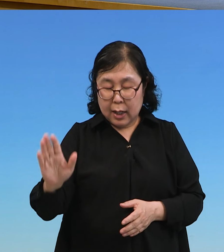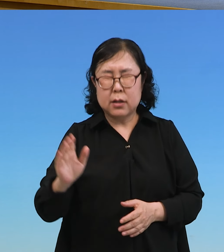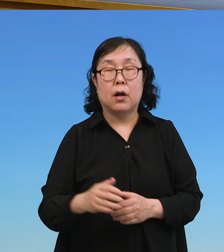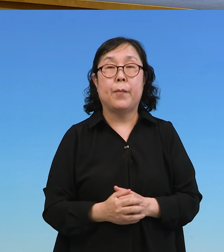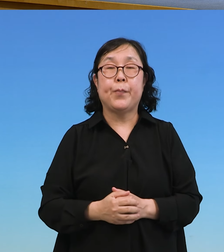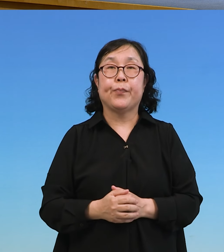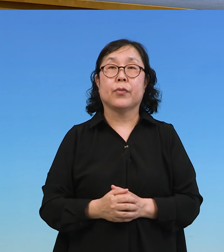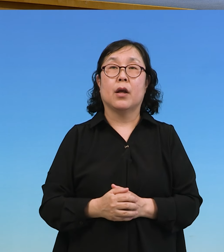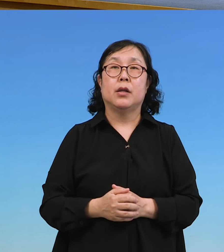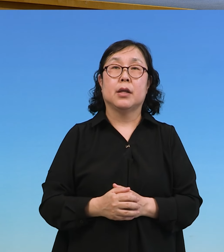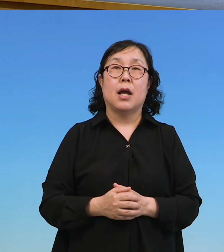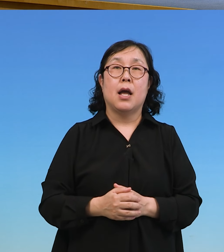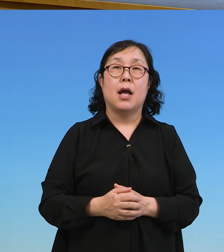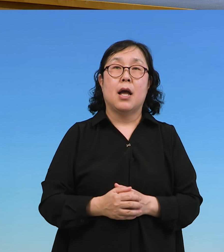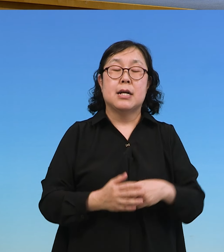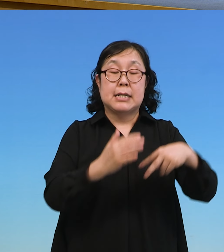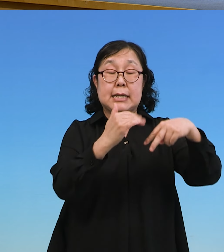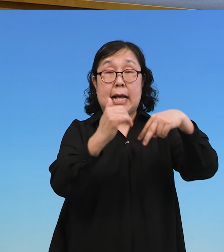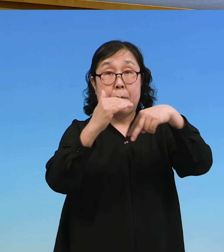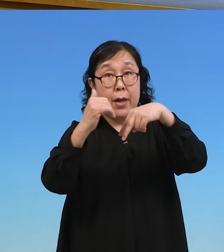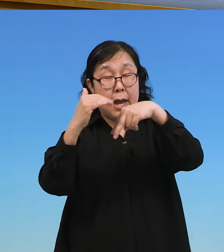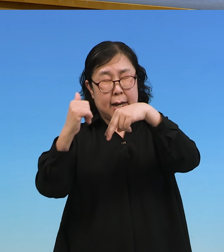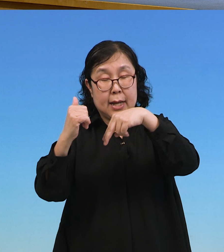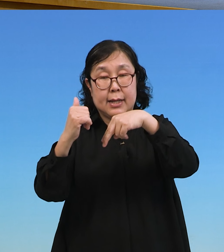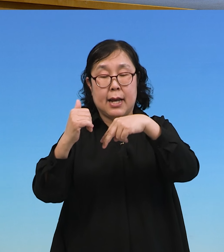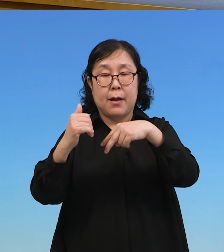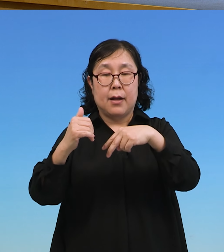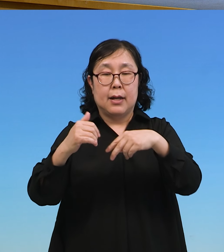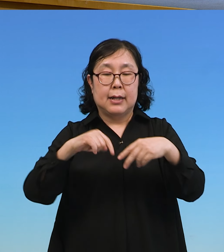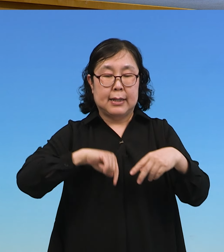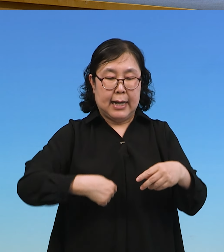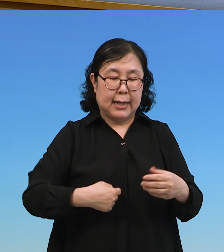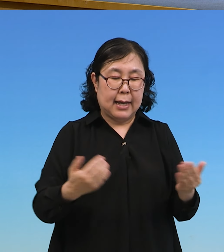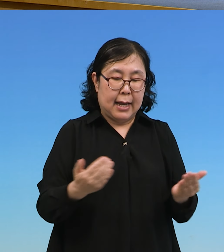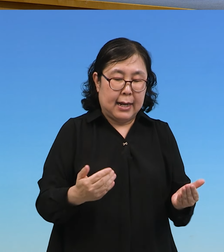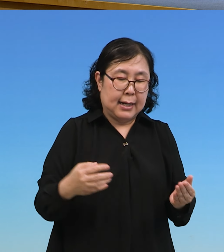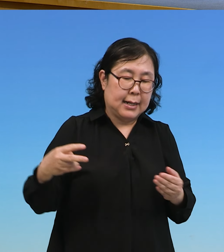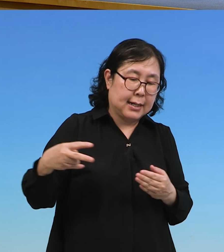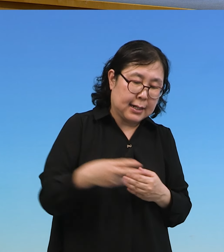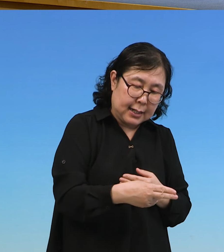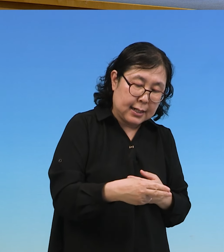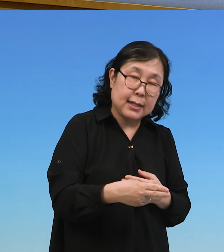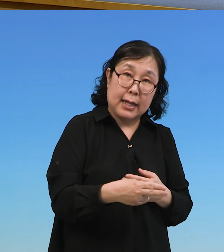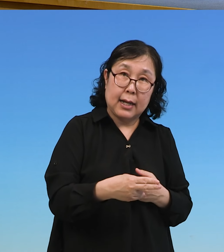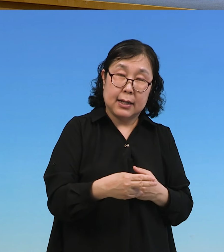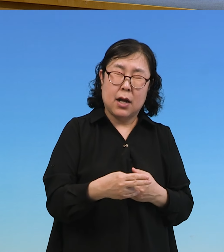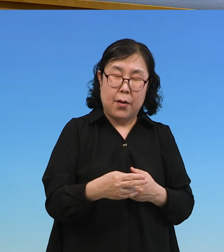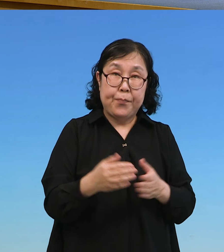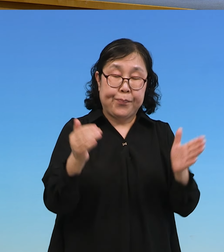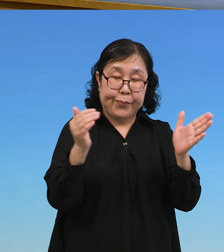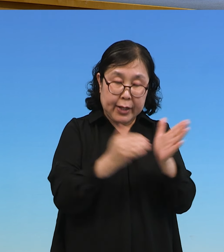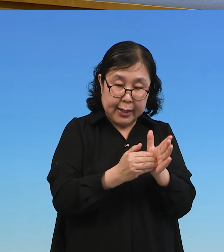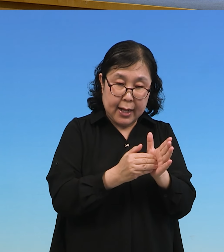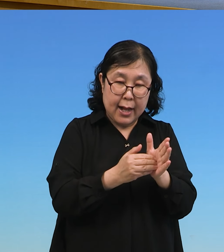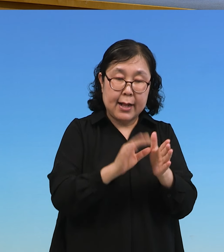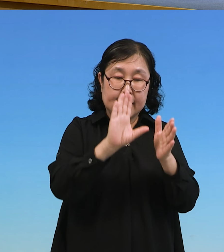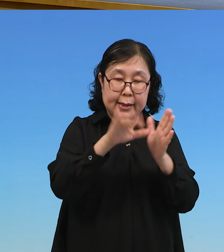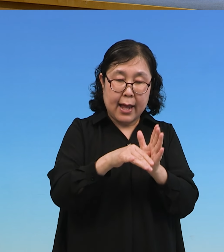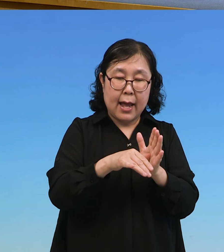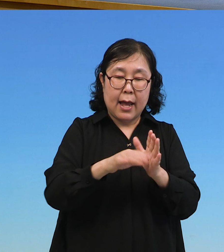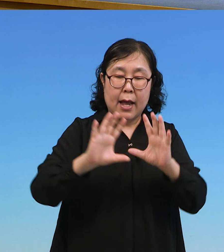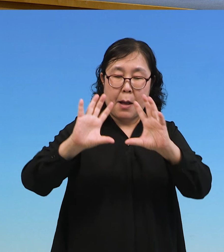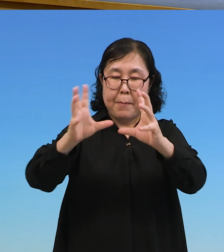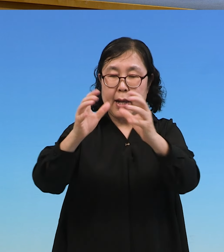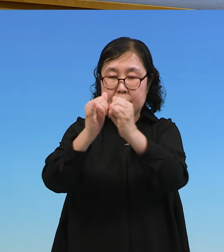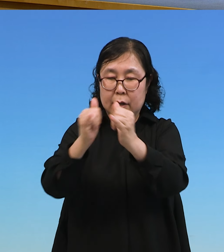말하면 사무엘이 매듭짓기처럼 백성들에게 질문을 던집니다. 이게 굉장히 감동적이에요.